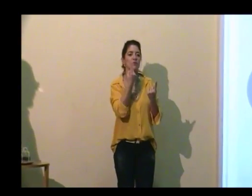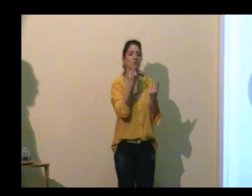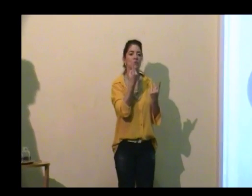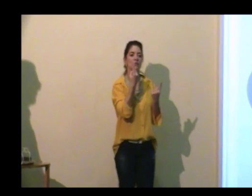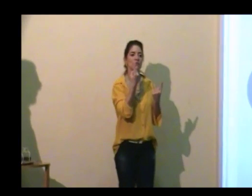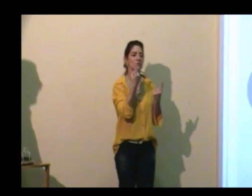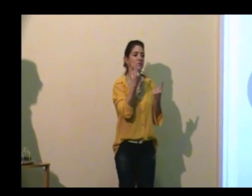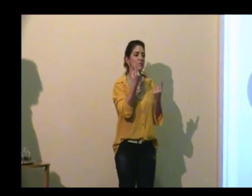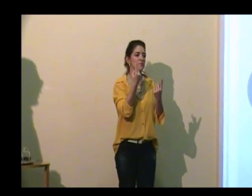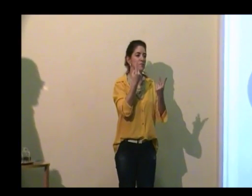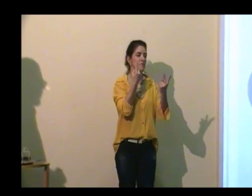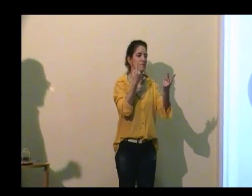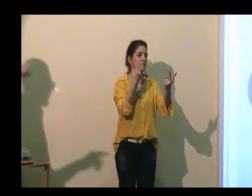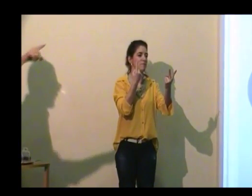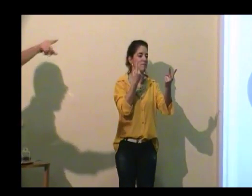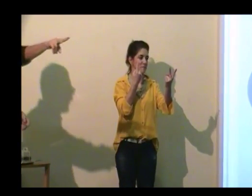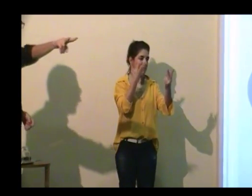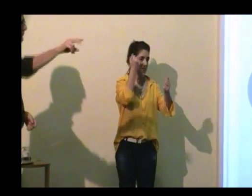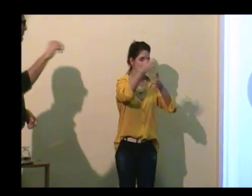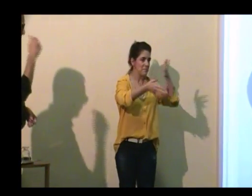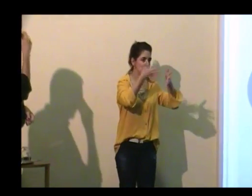Tem ouvinte? Tem ouvinte que não, tem?